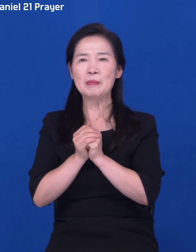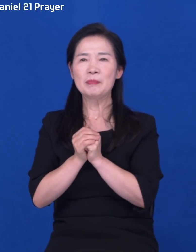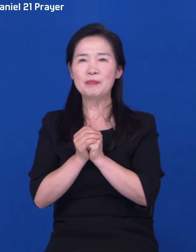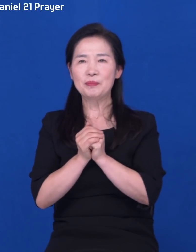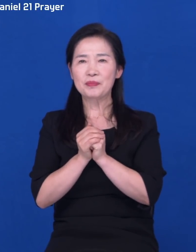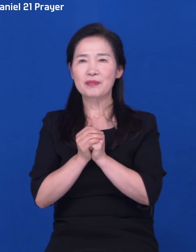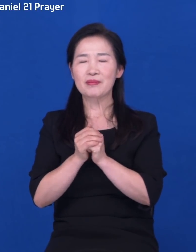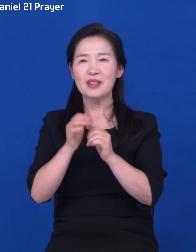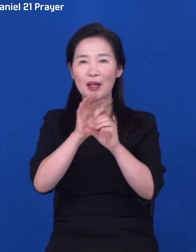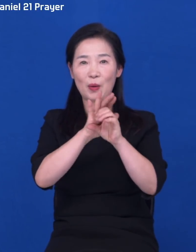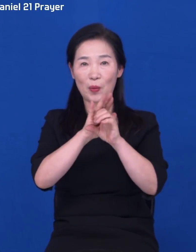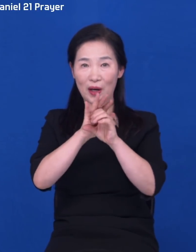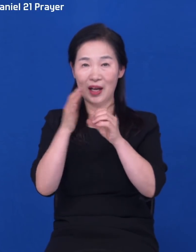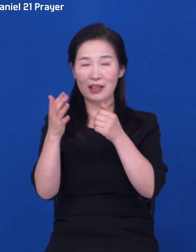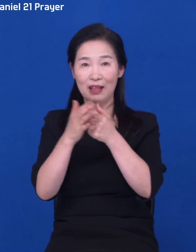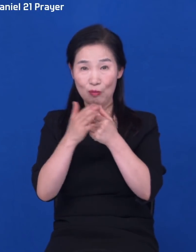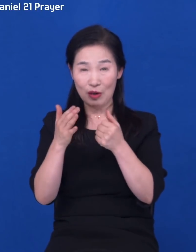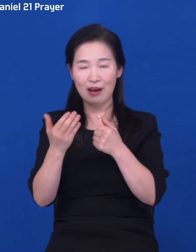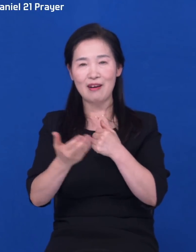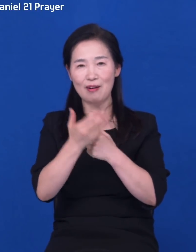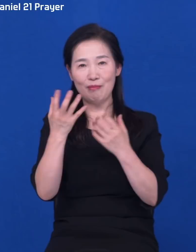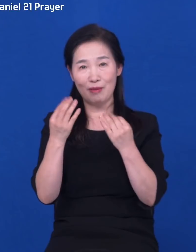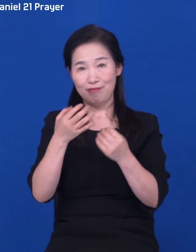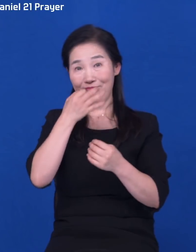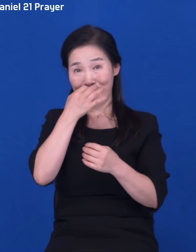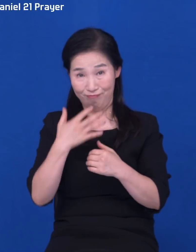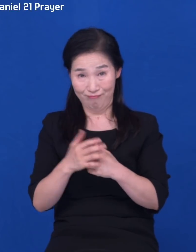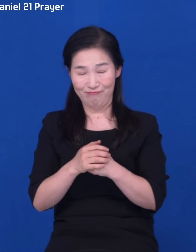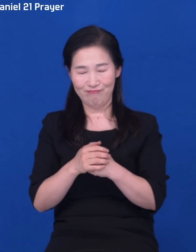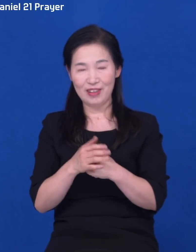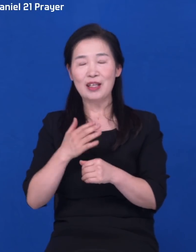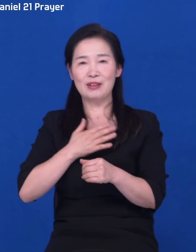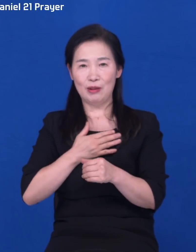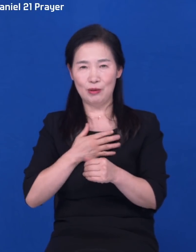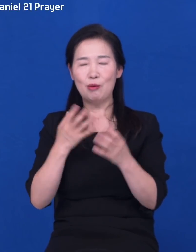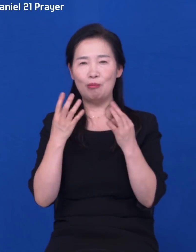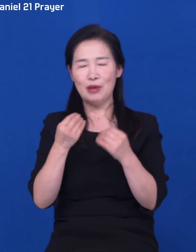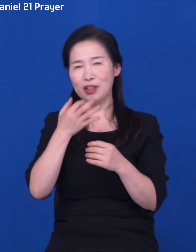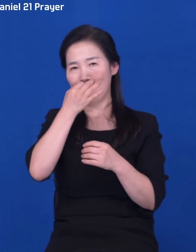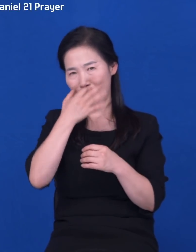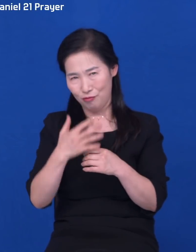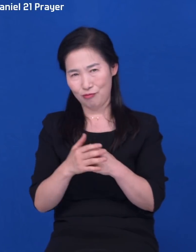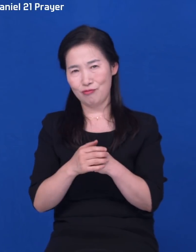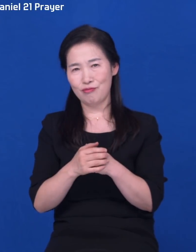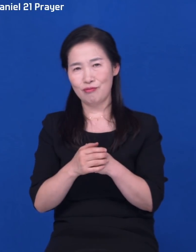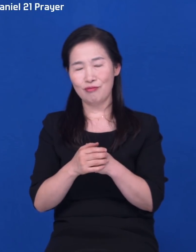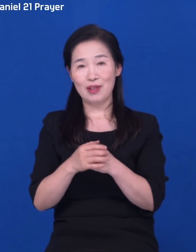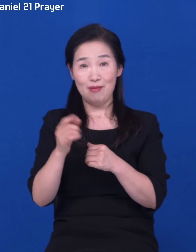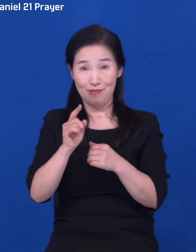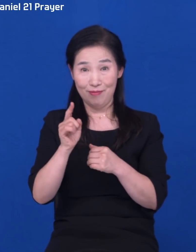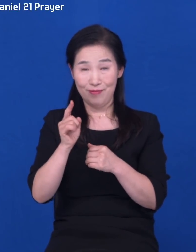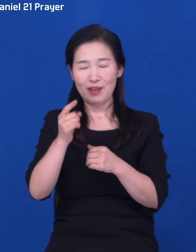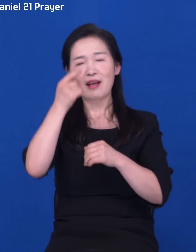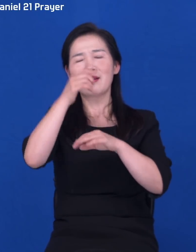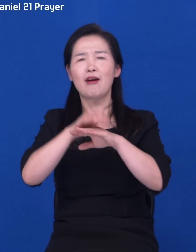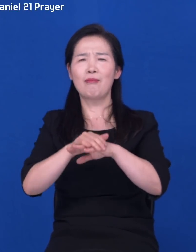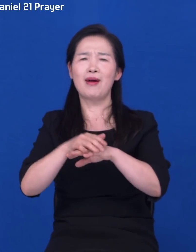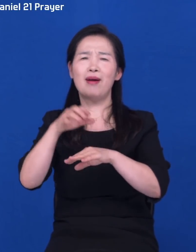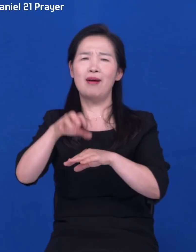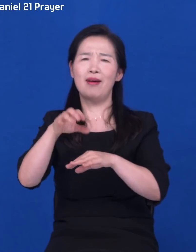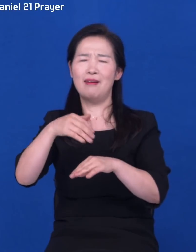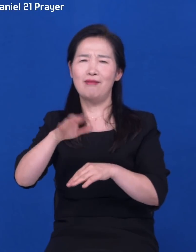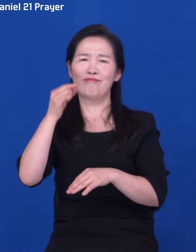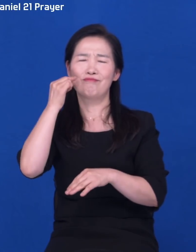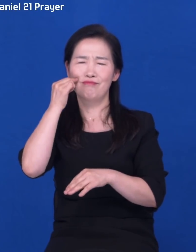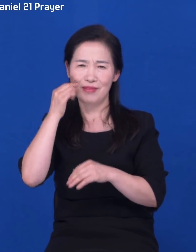코로나 때문에 너무 많이 힘드시죠? 코로나 때문에 저도 가장 힘들었던 게 예배당을 못 오는 게 너무 힘들었어요. 그러니까 제가